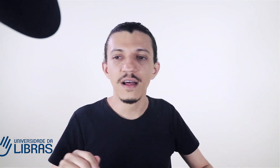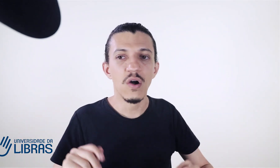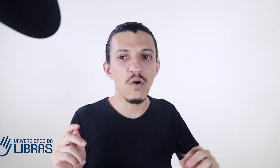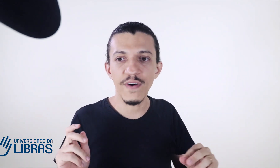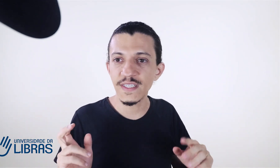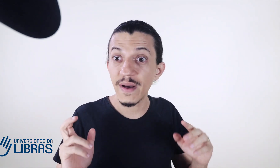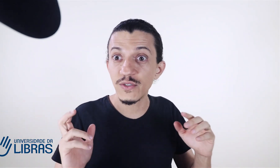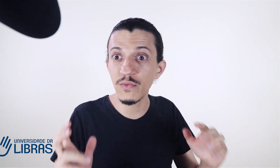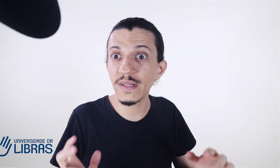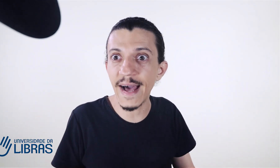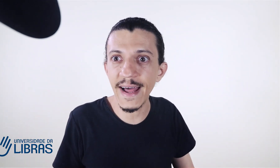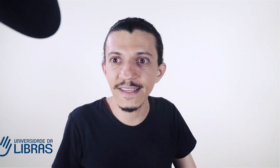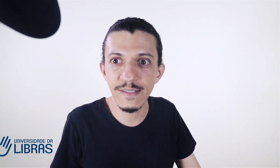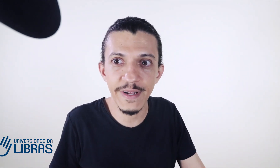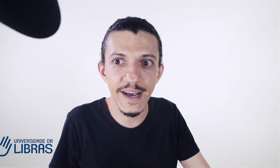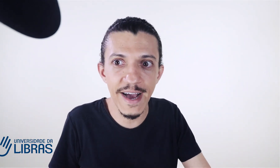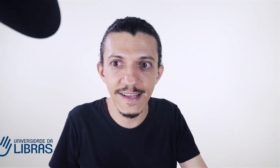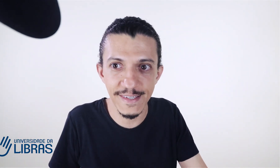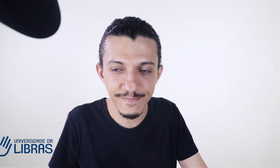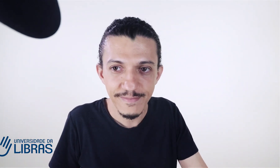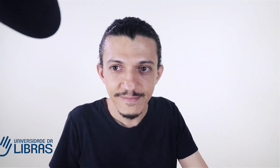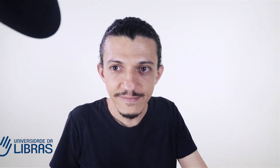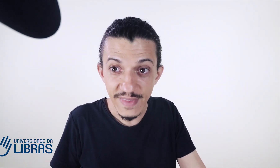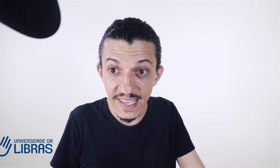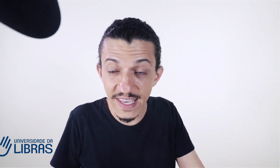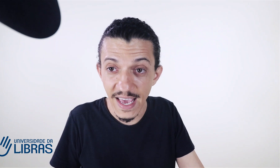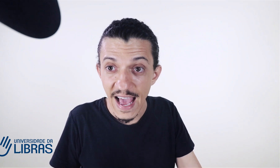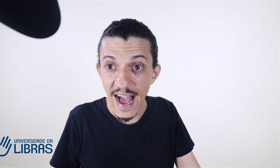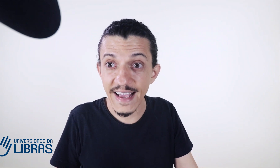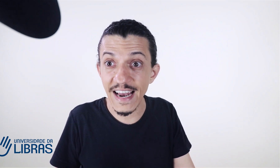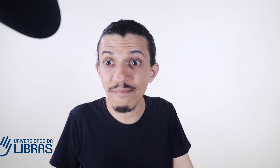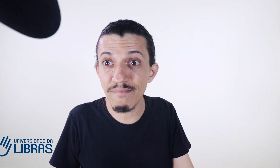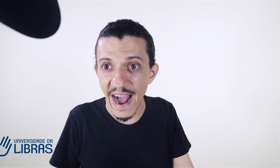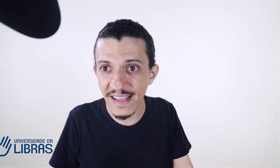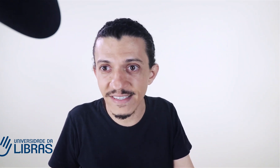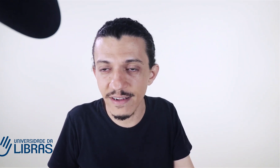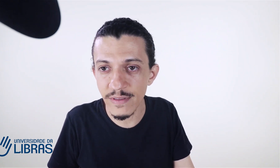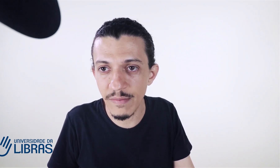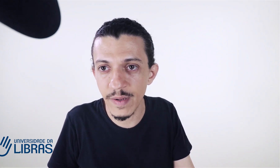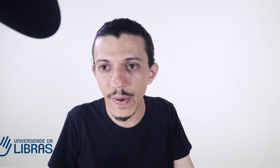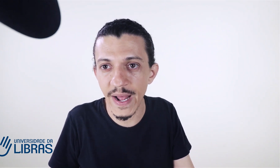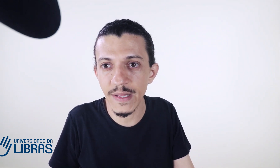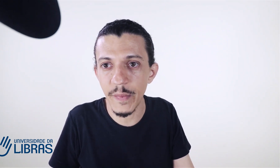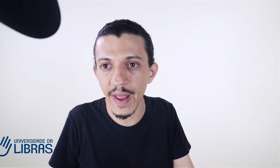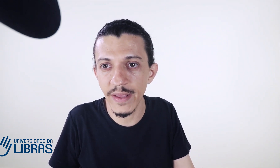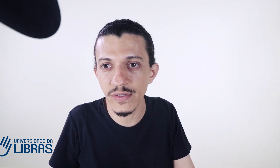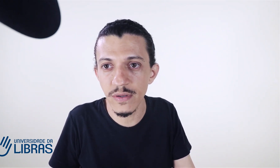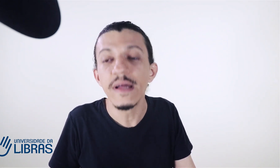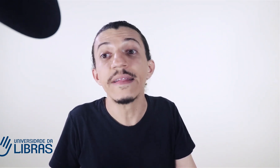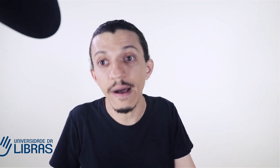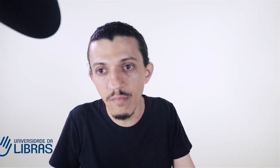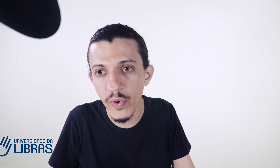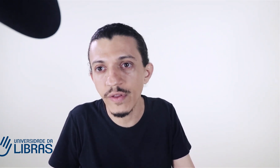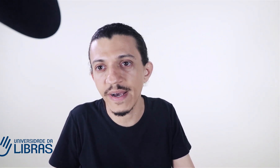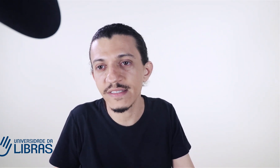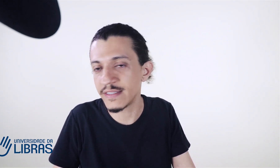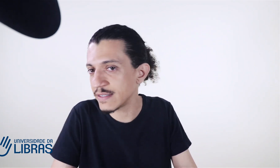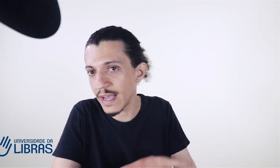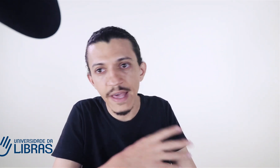ou fazer mais um andar em cima na casa, e aquela base não está preparada para isso, dá muito mais, tem que sair quebrando